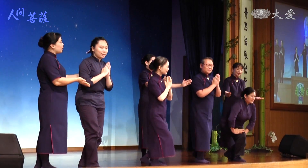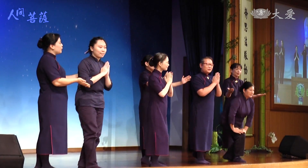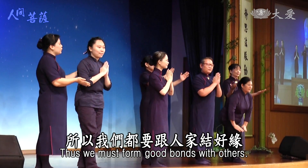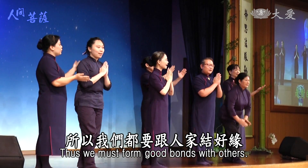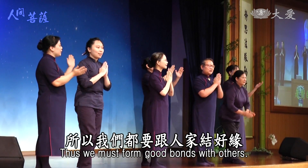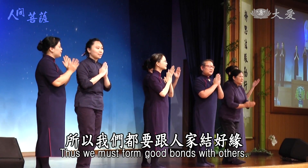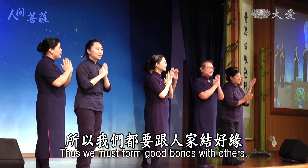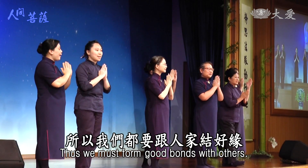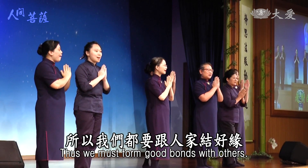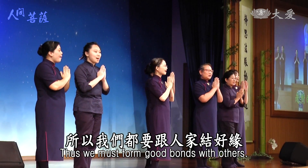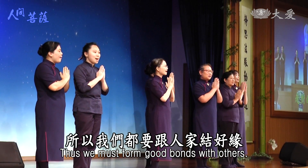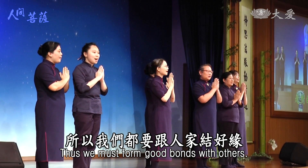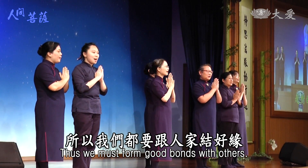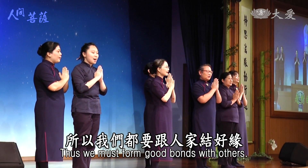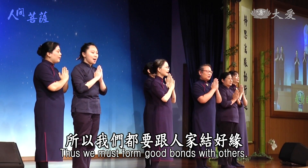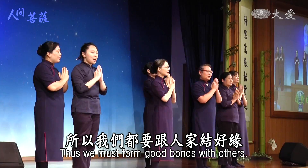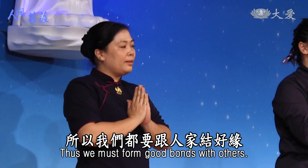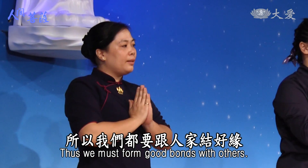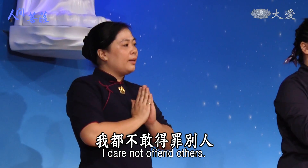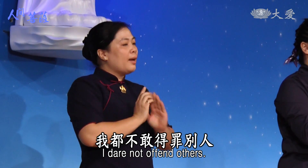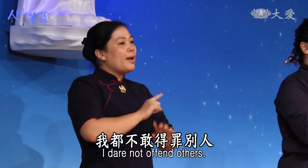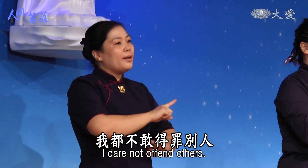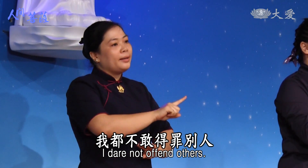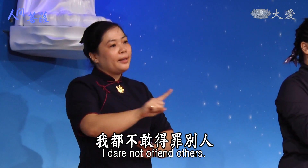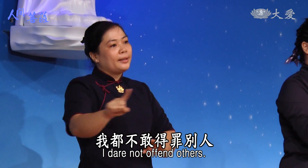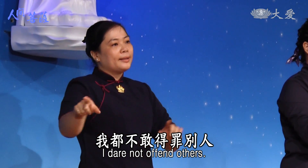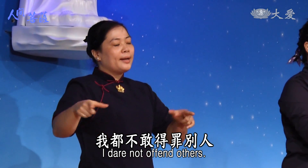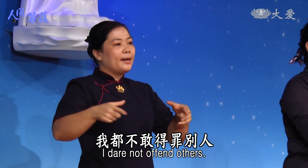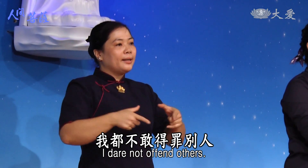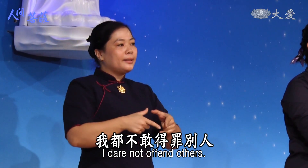说我们都跟人家结好缘嘛，我都不敢得罪别人，